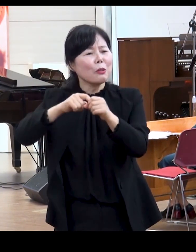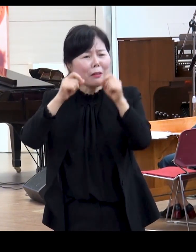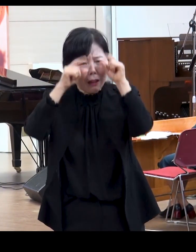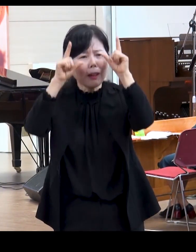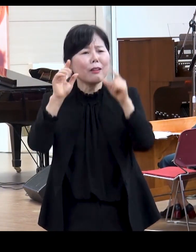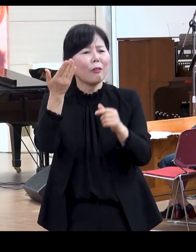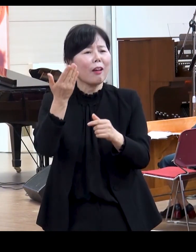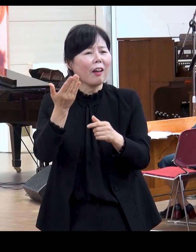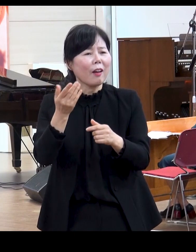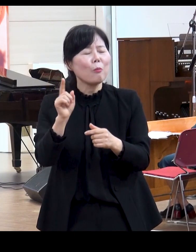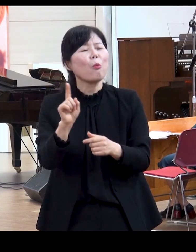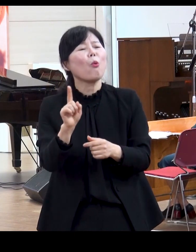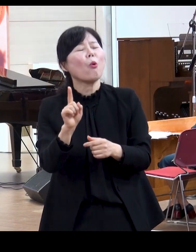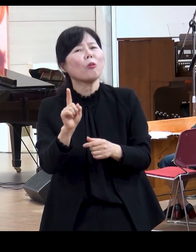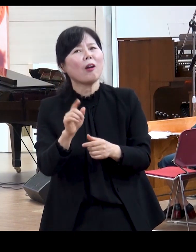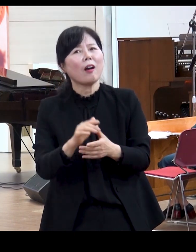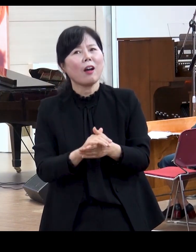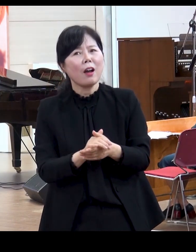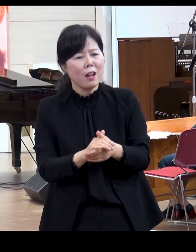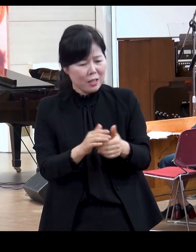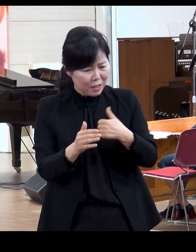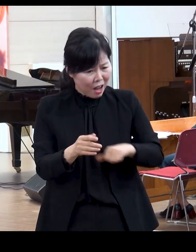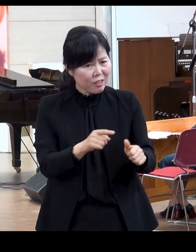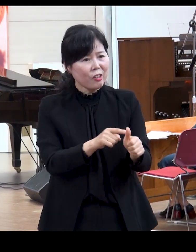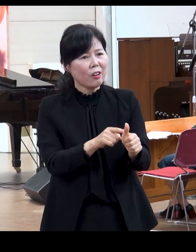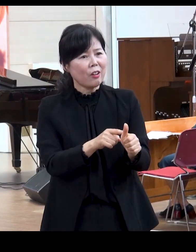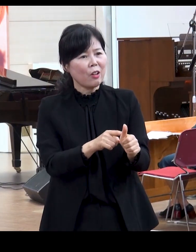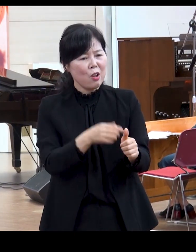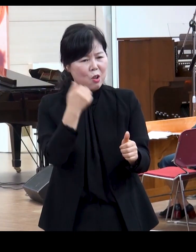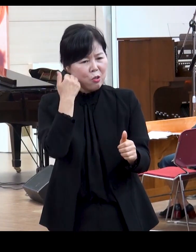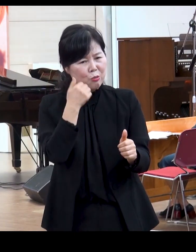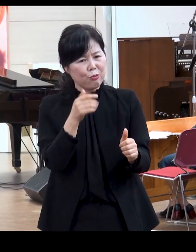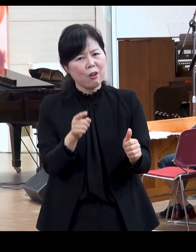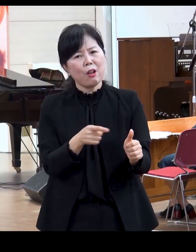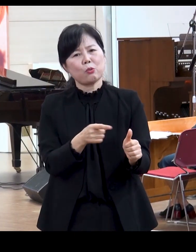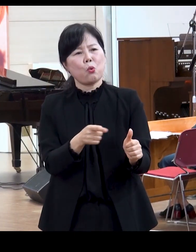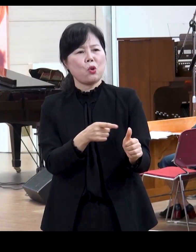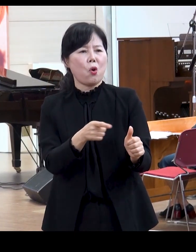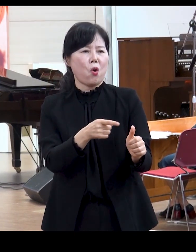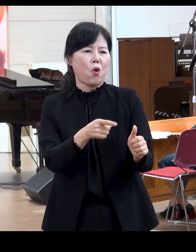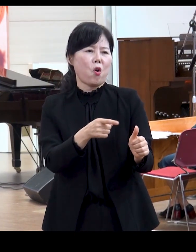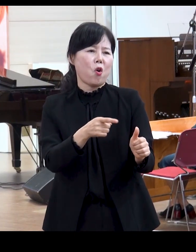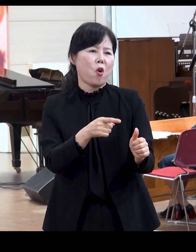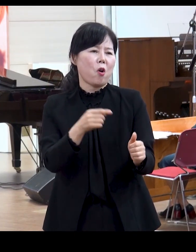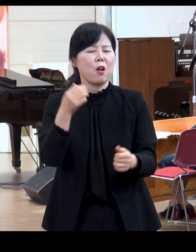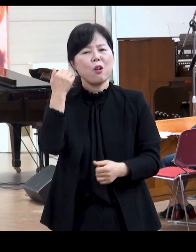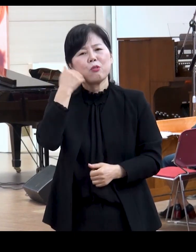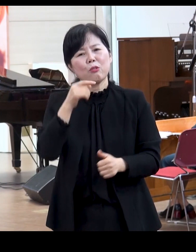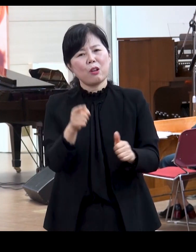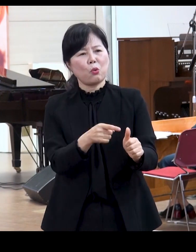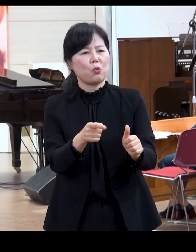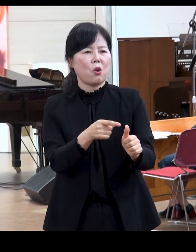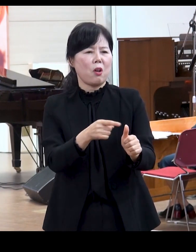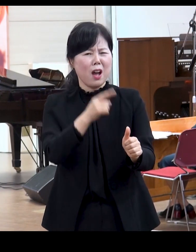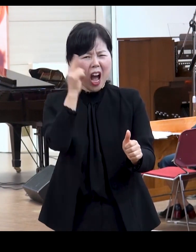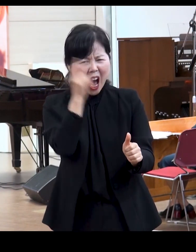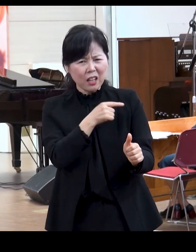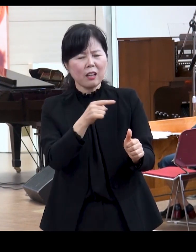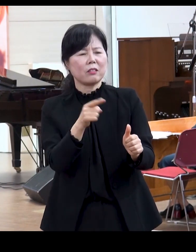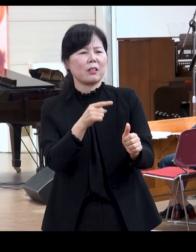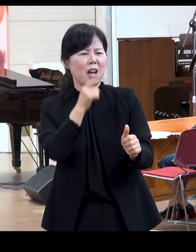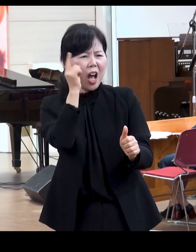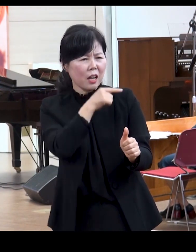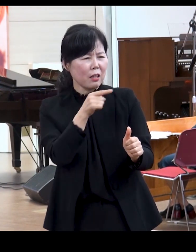갖게 되는데 그게 바로 뭐냐, 저기서 지금 저 아들한테 저렇게 하게 하는 게 그게 아들이 아니고 다른